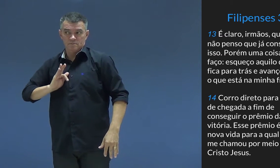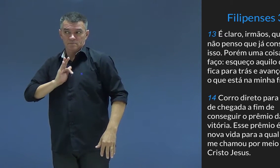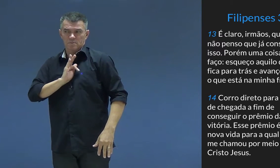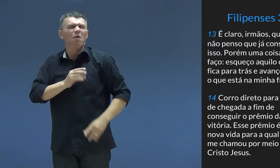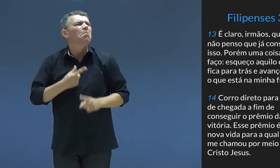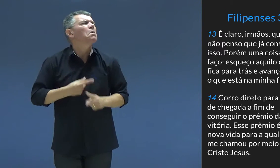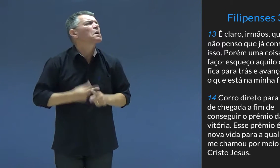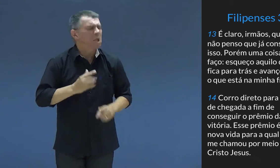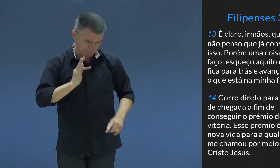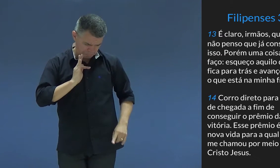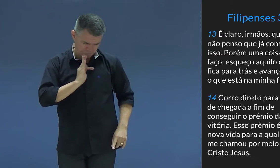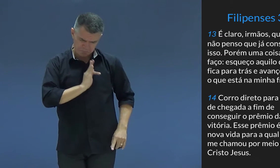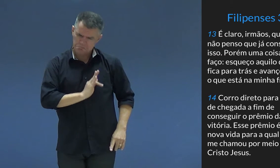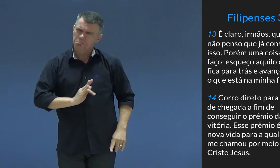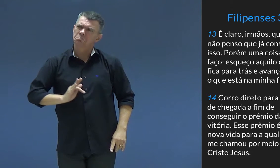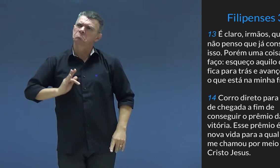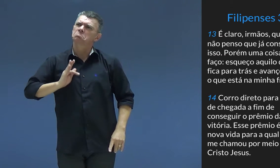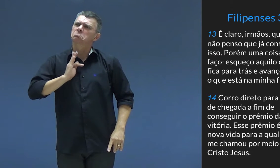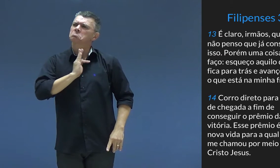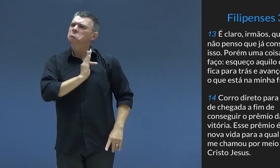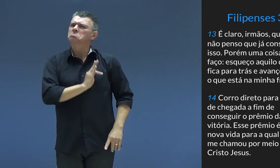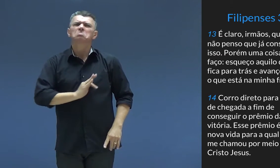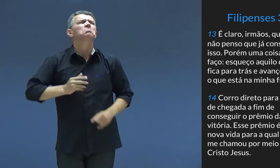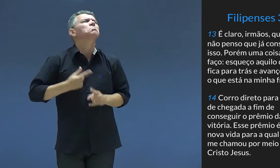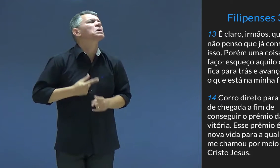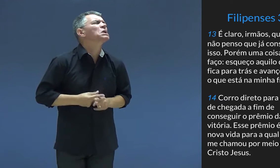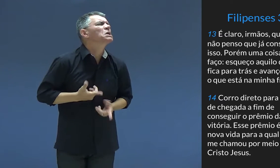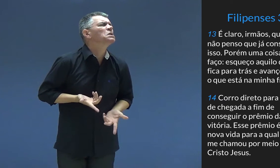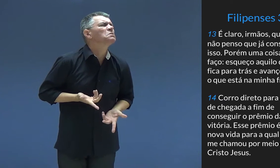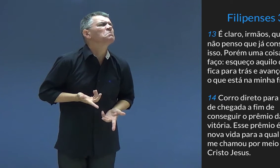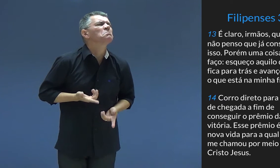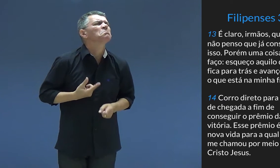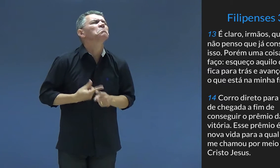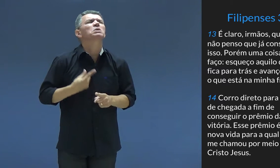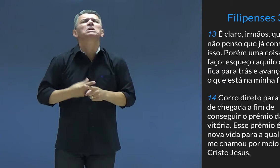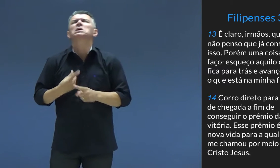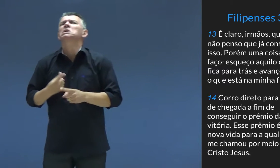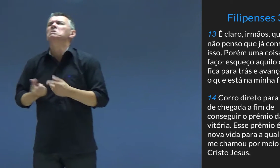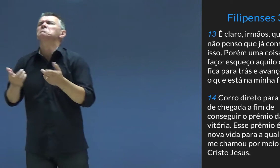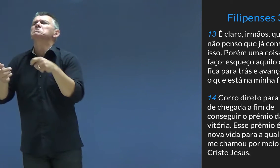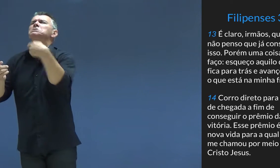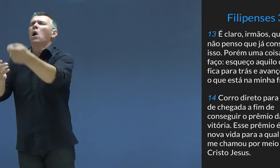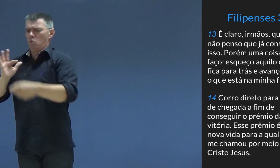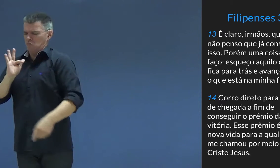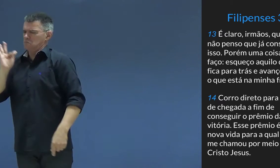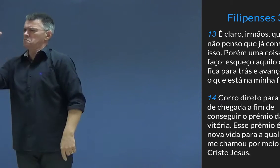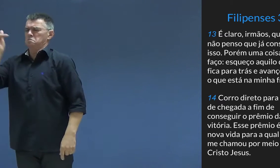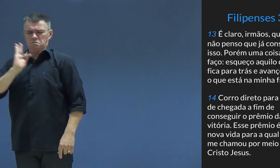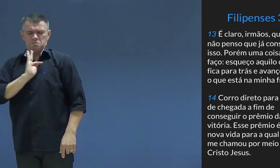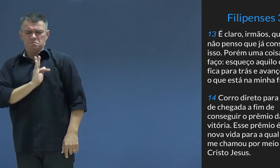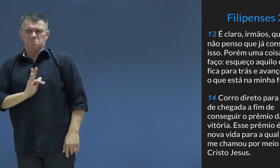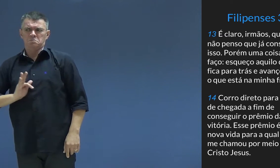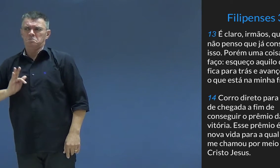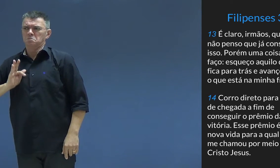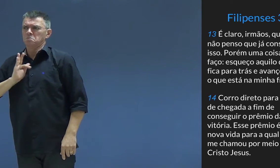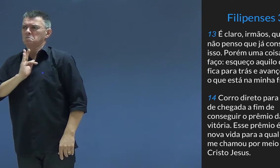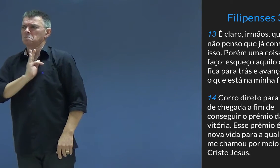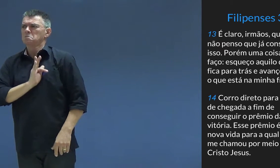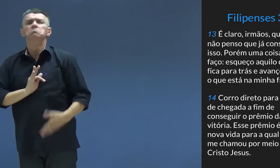Aqui, ó. Filipe, por quê que é esse sinal? Vocês sabem? Por quê que o sinal de Filipenses é